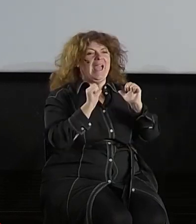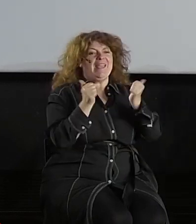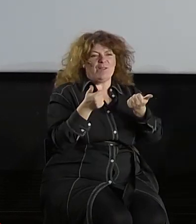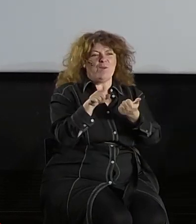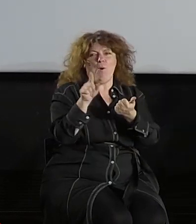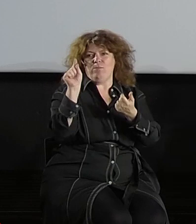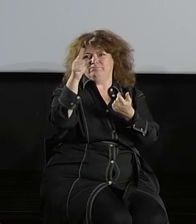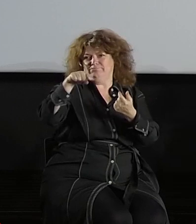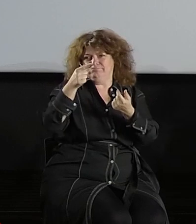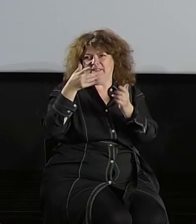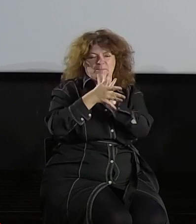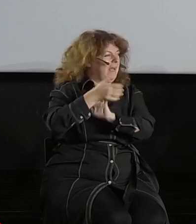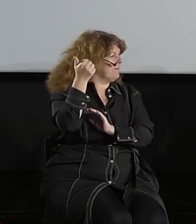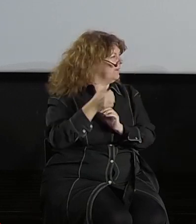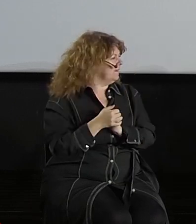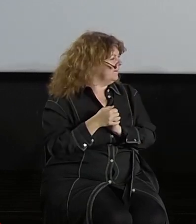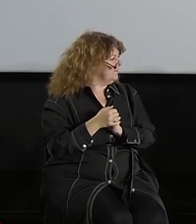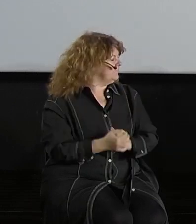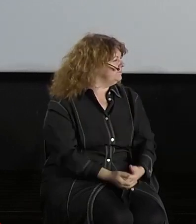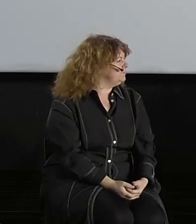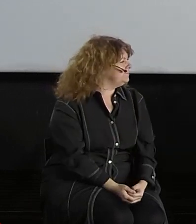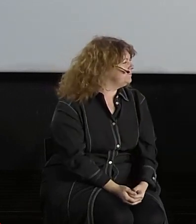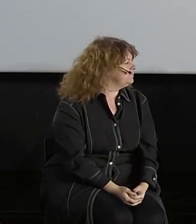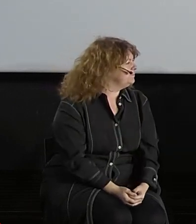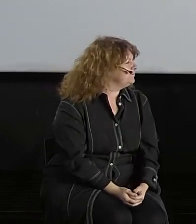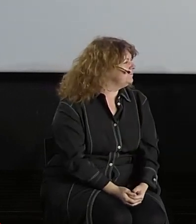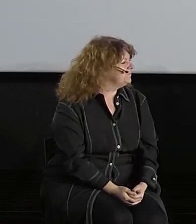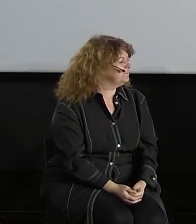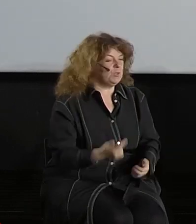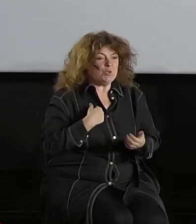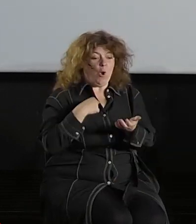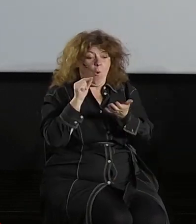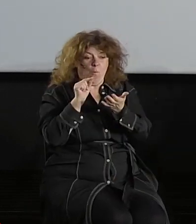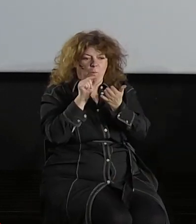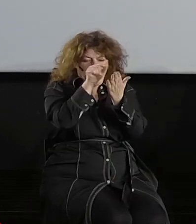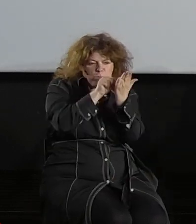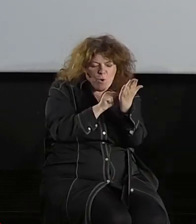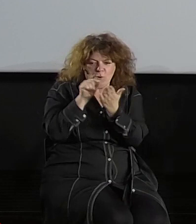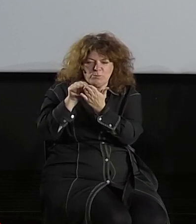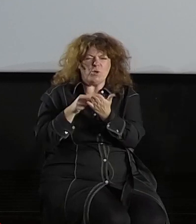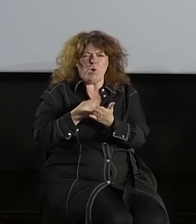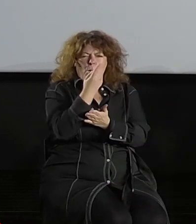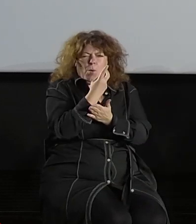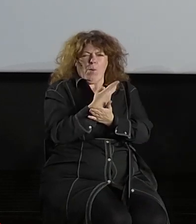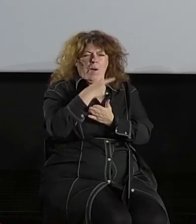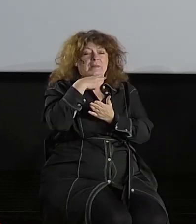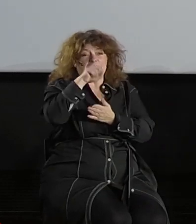detalle sí eh No sé yo como puntos en común iba así apuntando porque sí que vi varias veces la película pero bueno mi memoria de pez